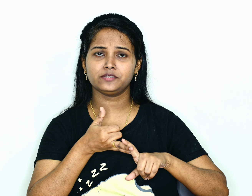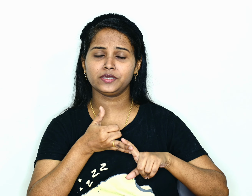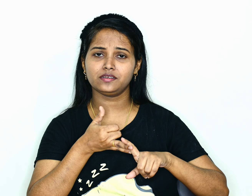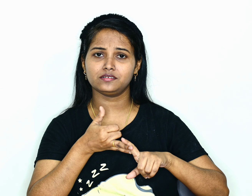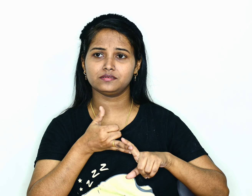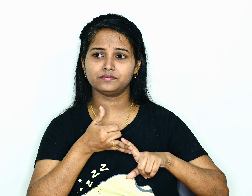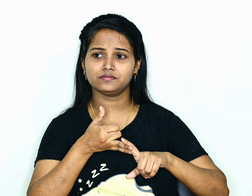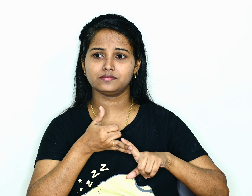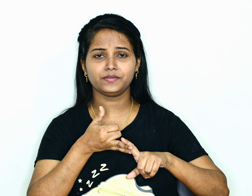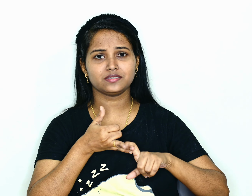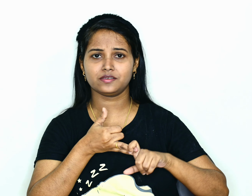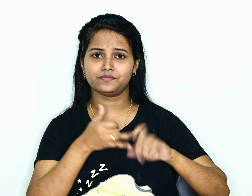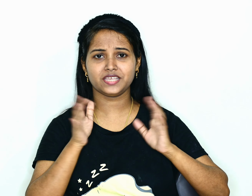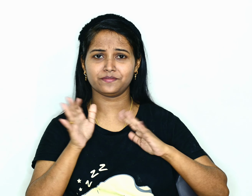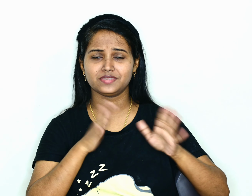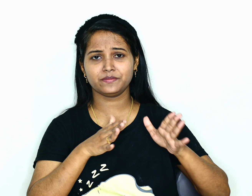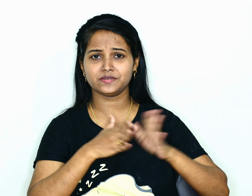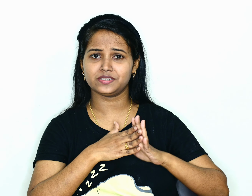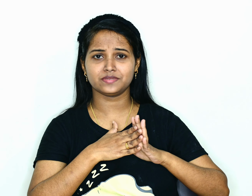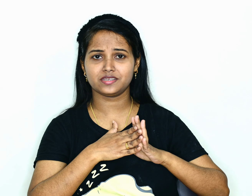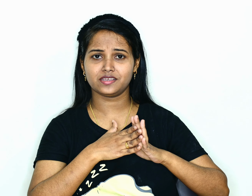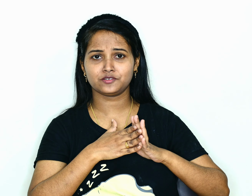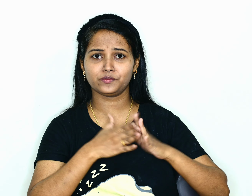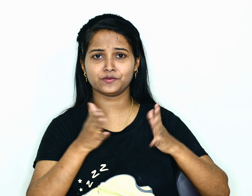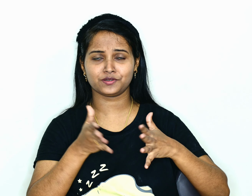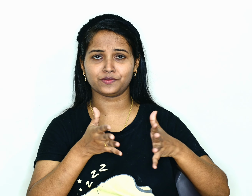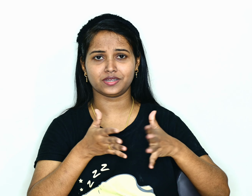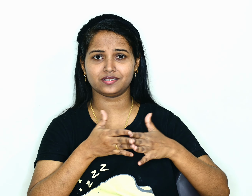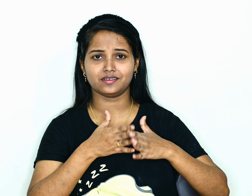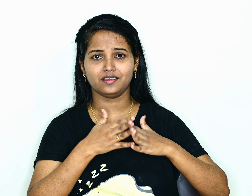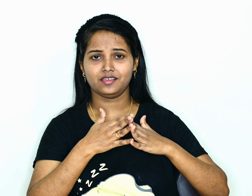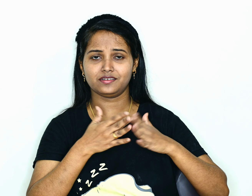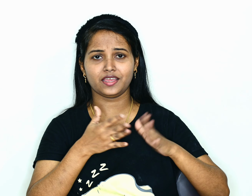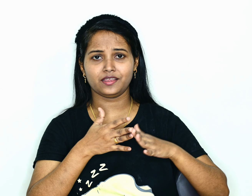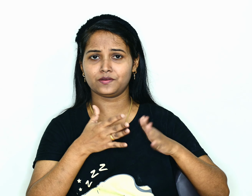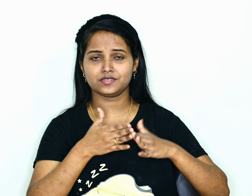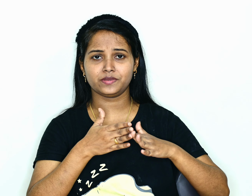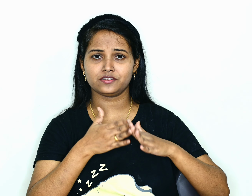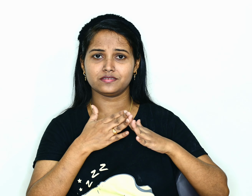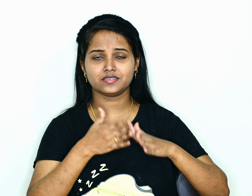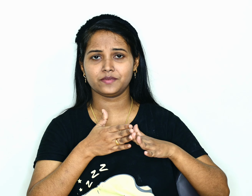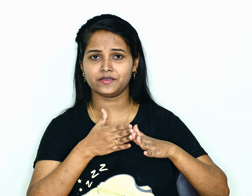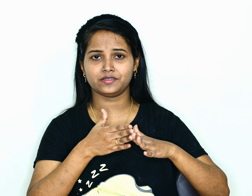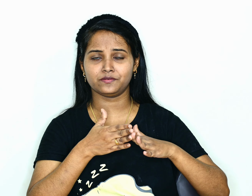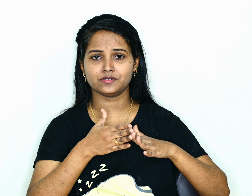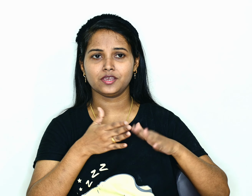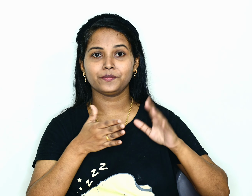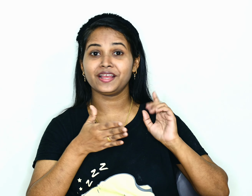में भी सब सेम सिम्टम्स थे, जो भी मुझे हो रहा था, डायरिया, कॉन्स्टिपेशन, सेम एवरीथिंग वॉज। बट आई